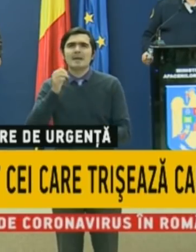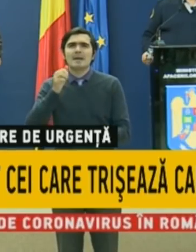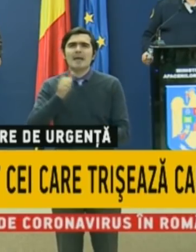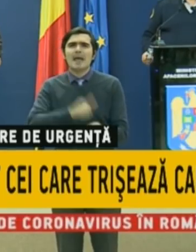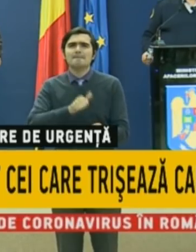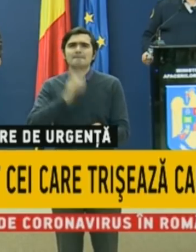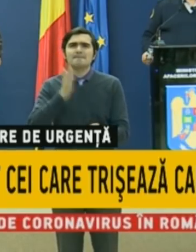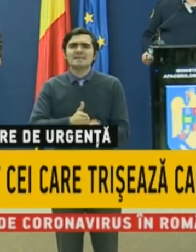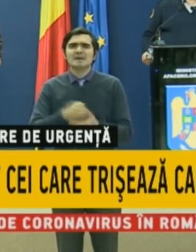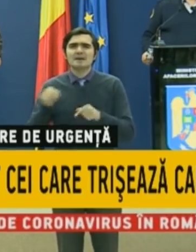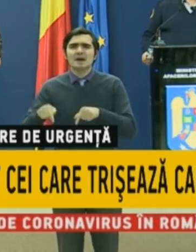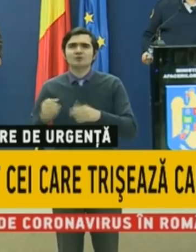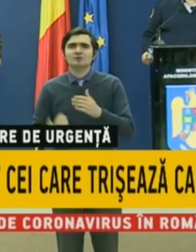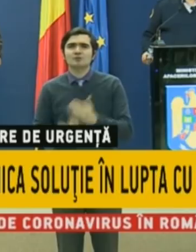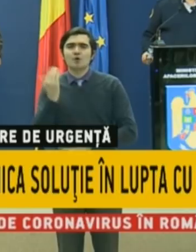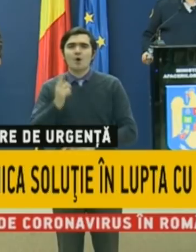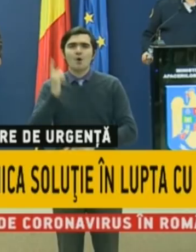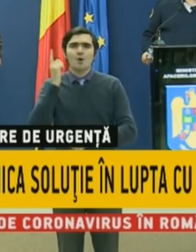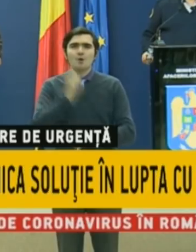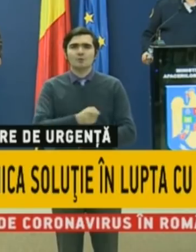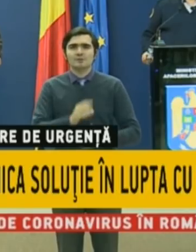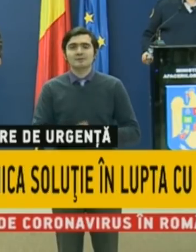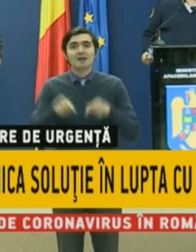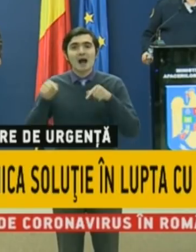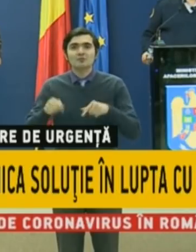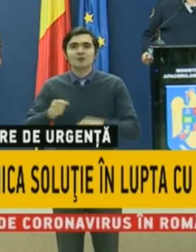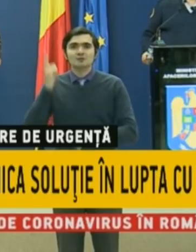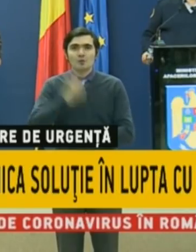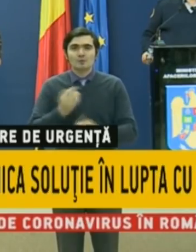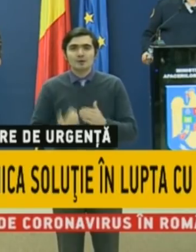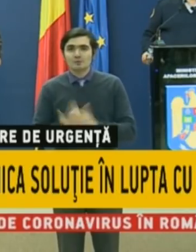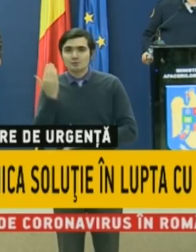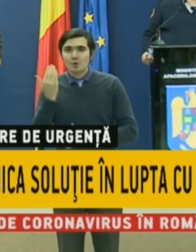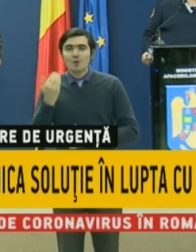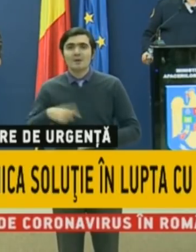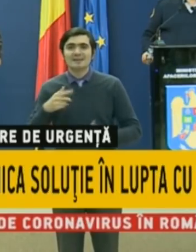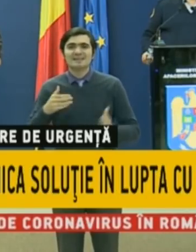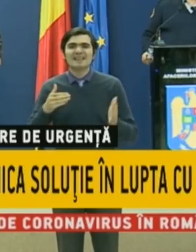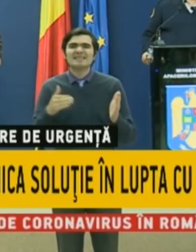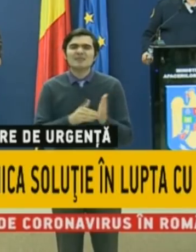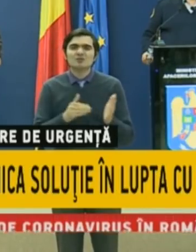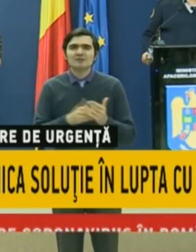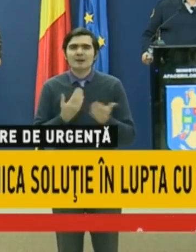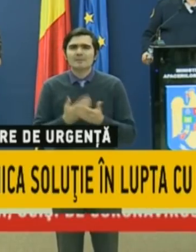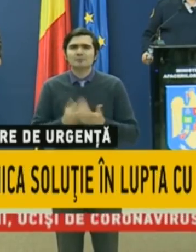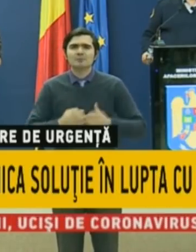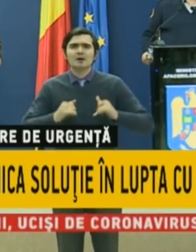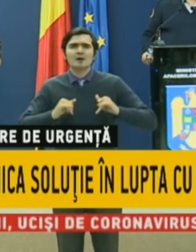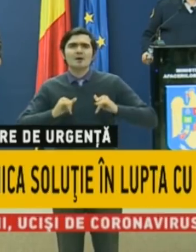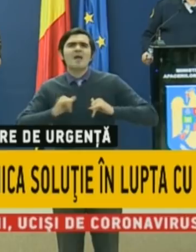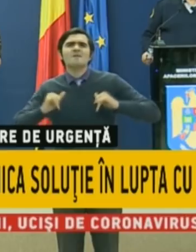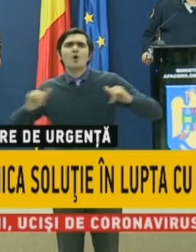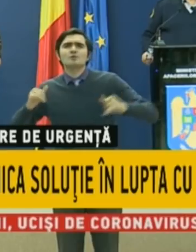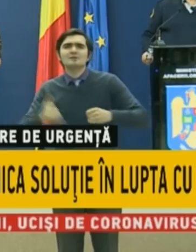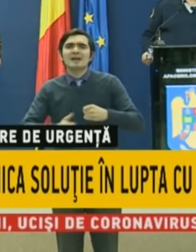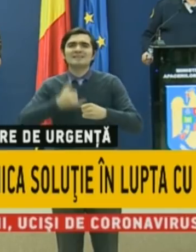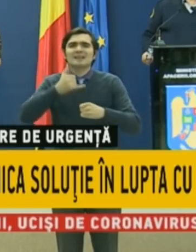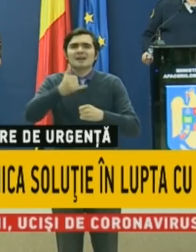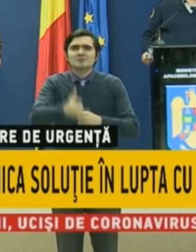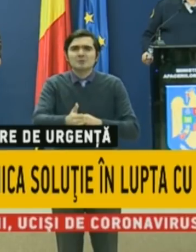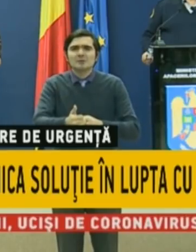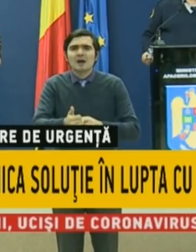ordonanțe. Este necesară în special pentru că evoluția internațională este de așa